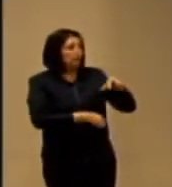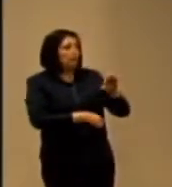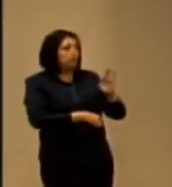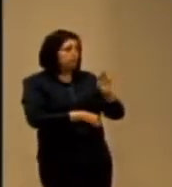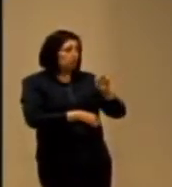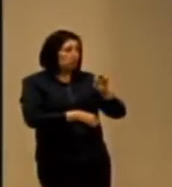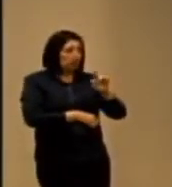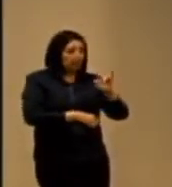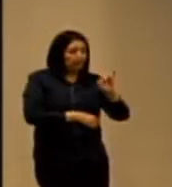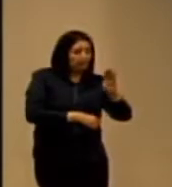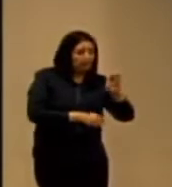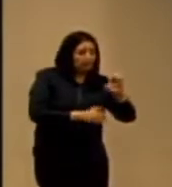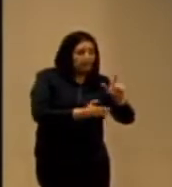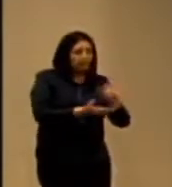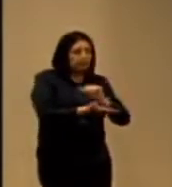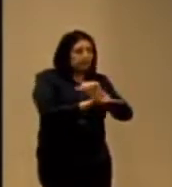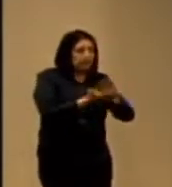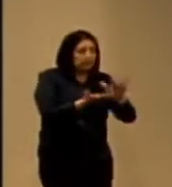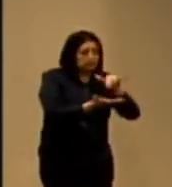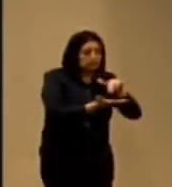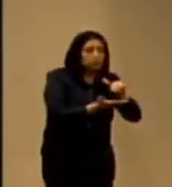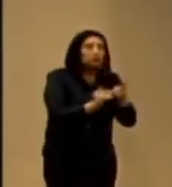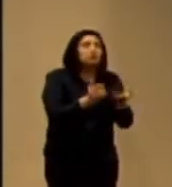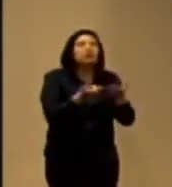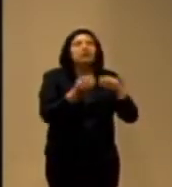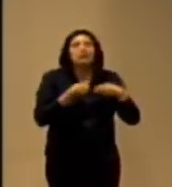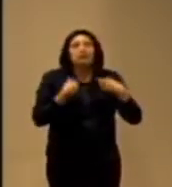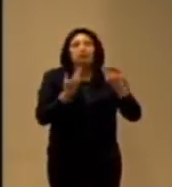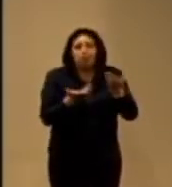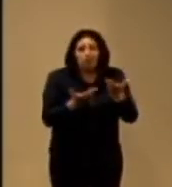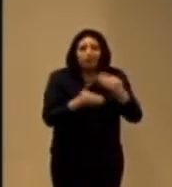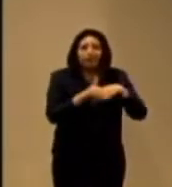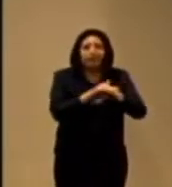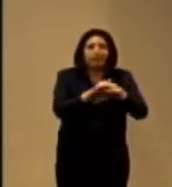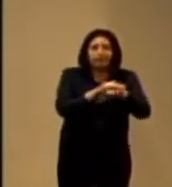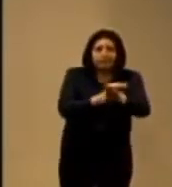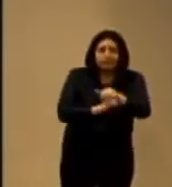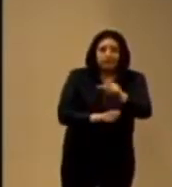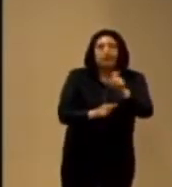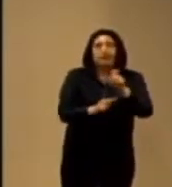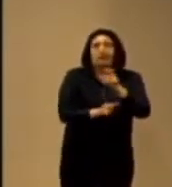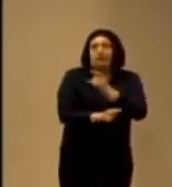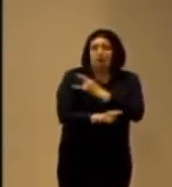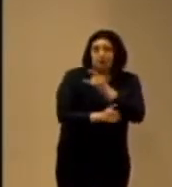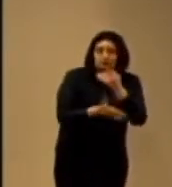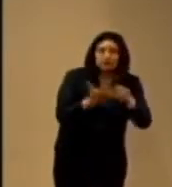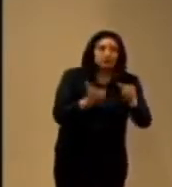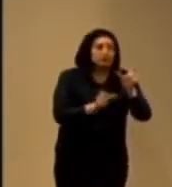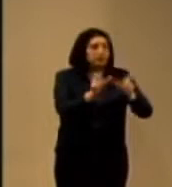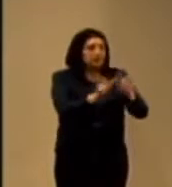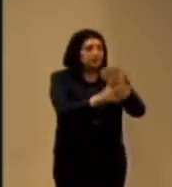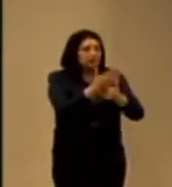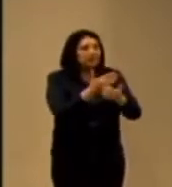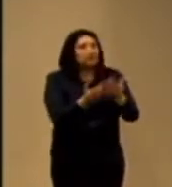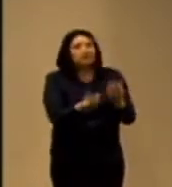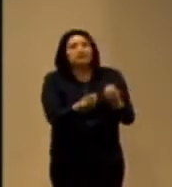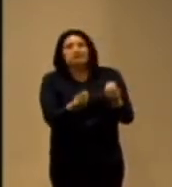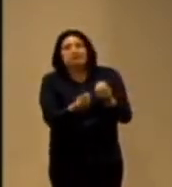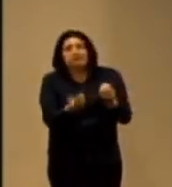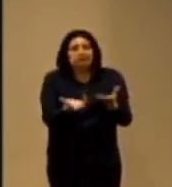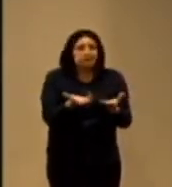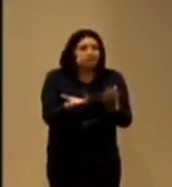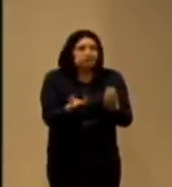diseñar intervenciones para educación superior, para la población con discapacidad, tenemos que tratar de